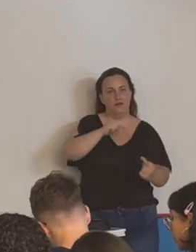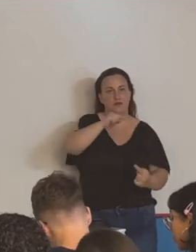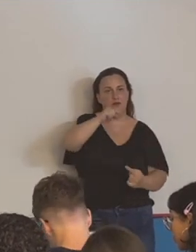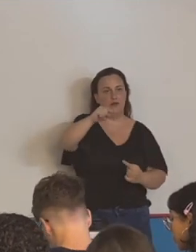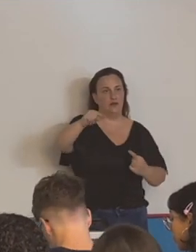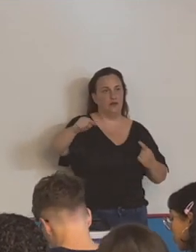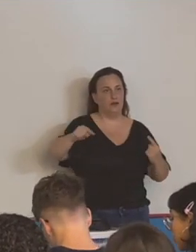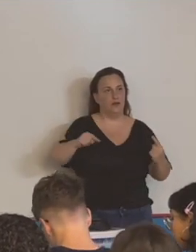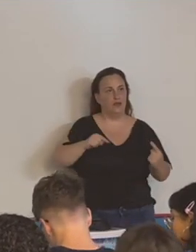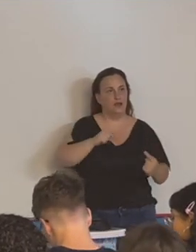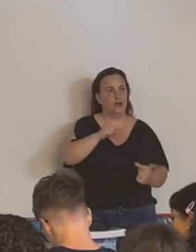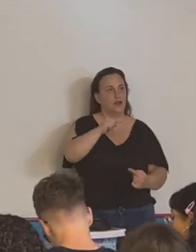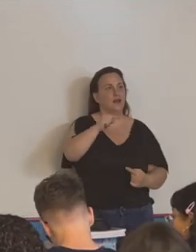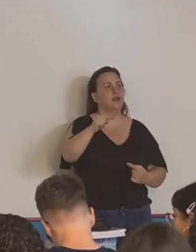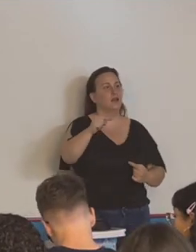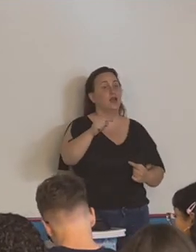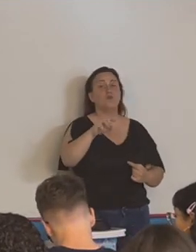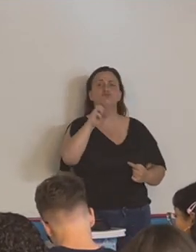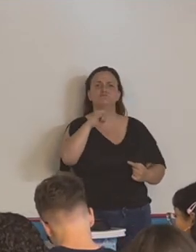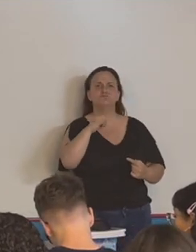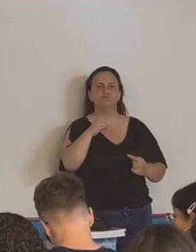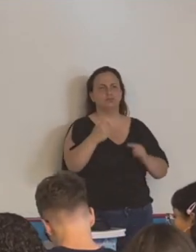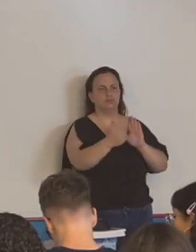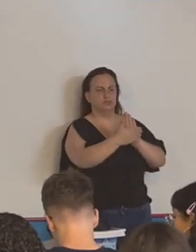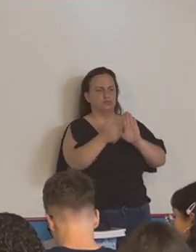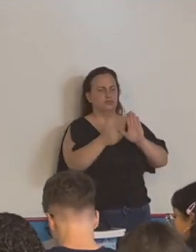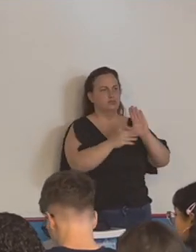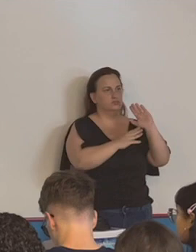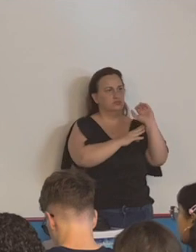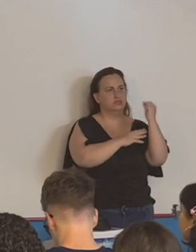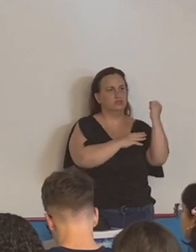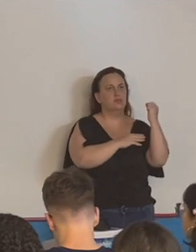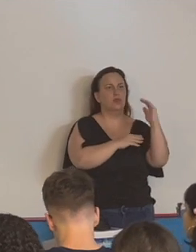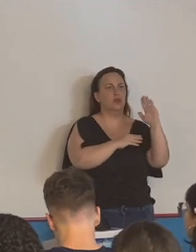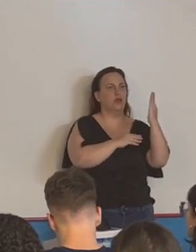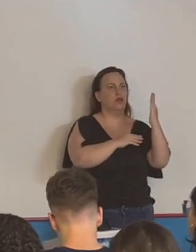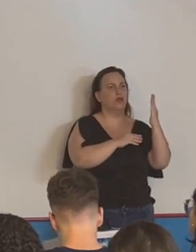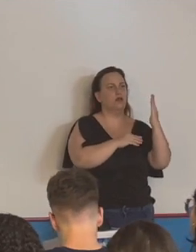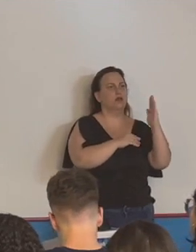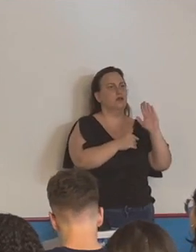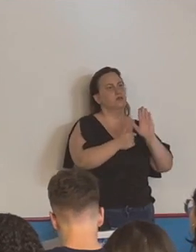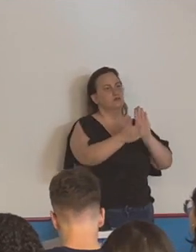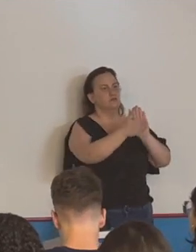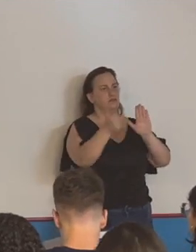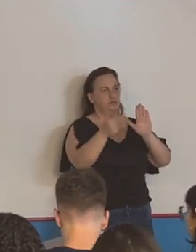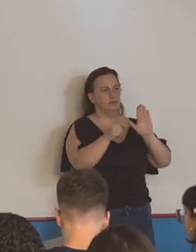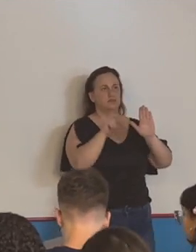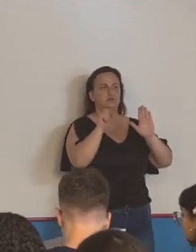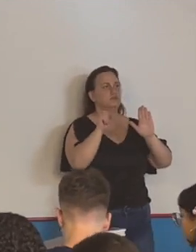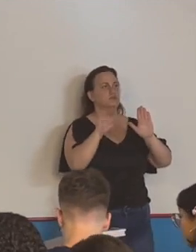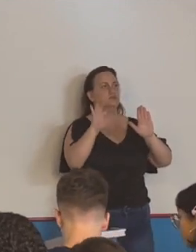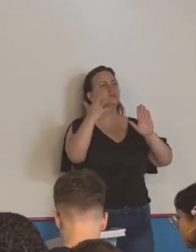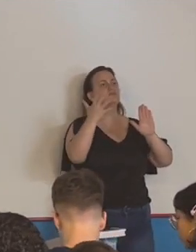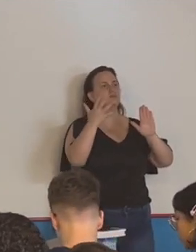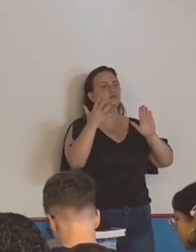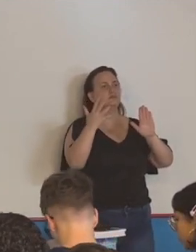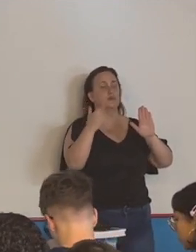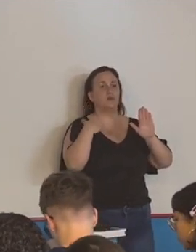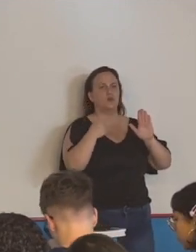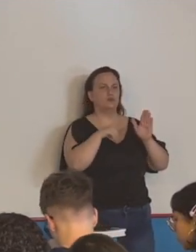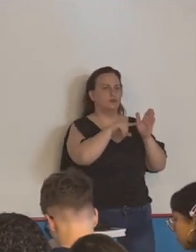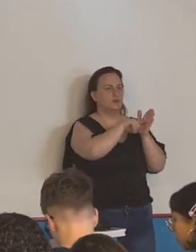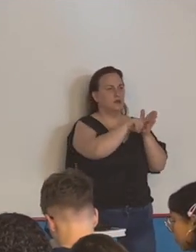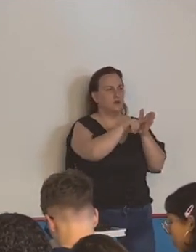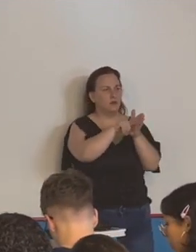a ela, né? Então, o que acontece? Eu, quando eu comecei a fazer toda essa investigação